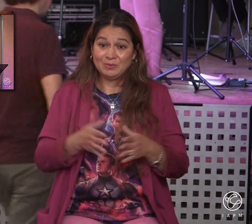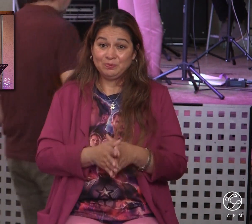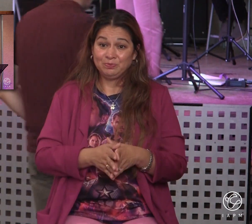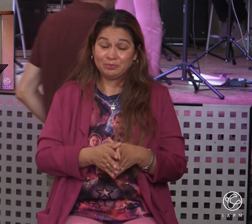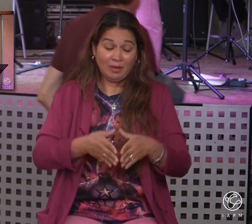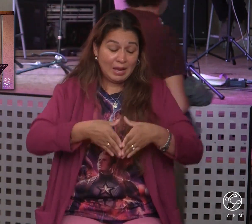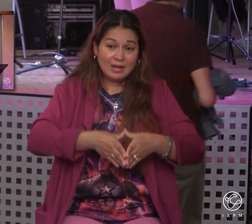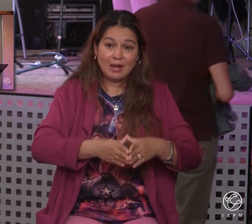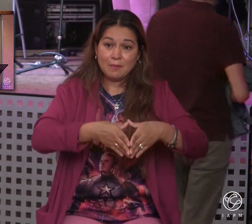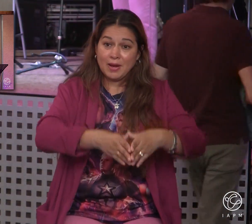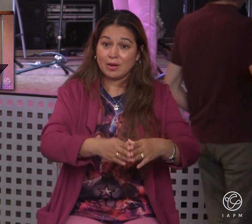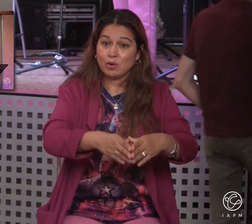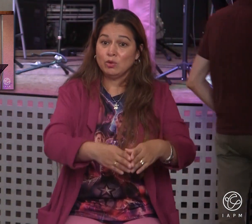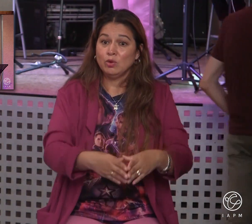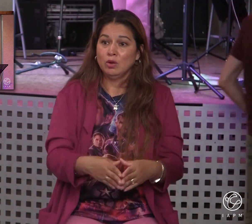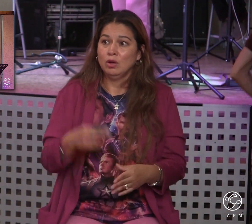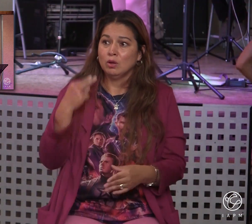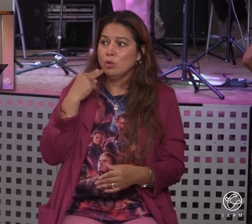No.